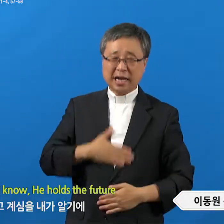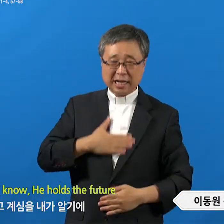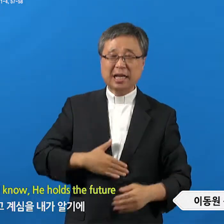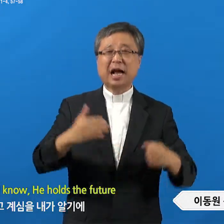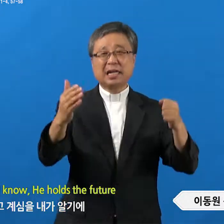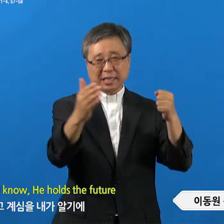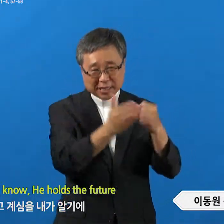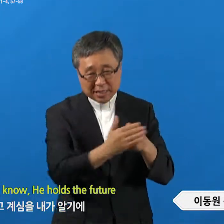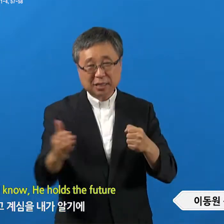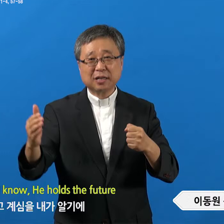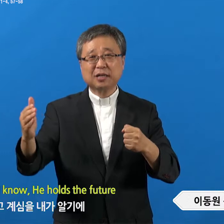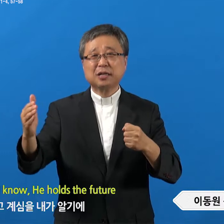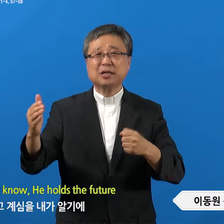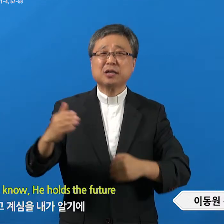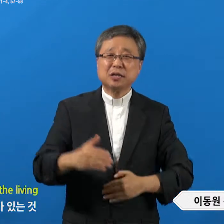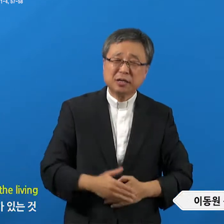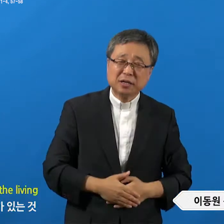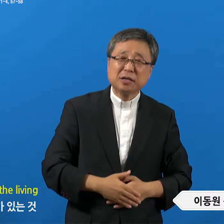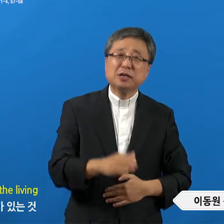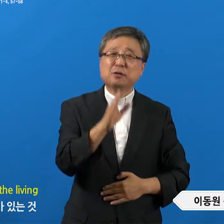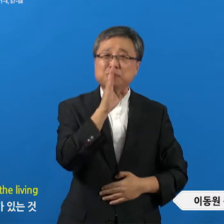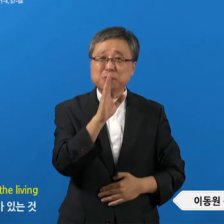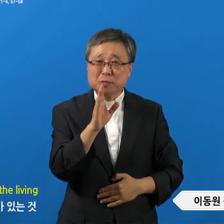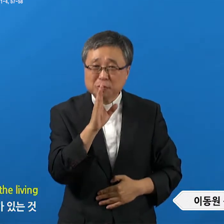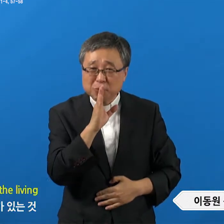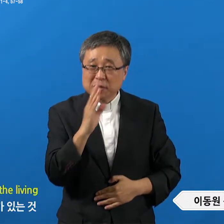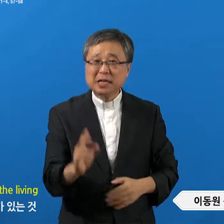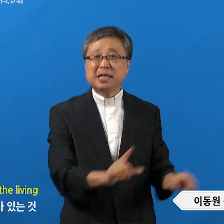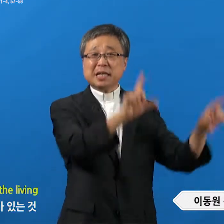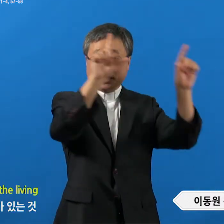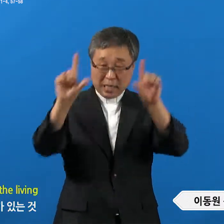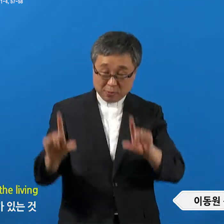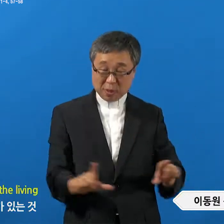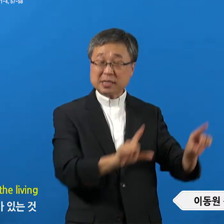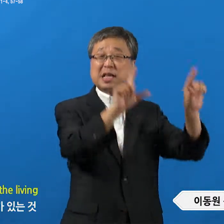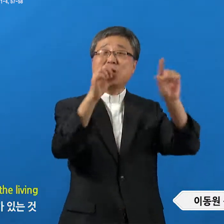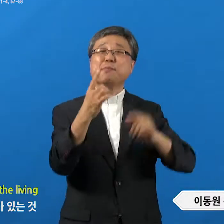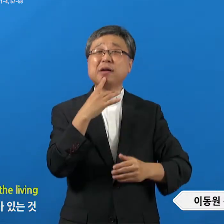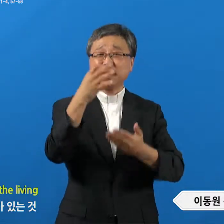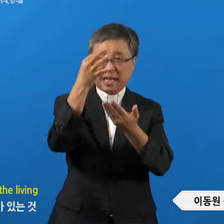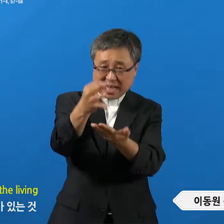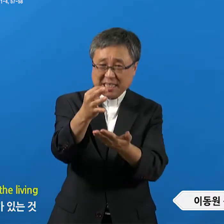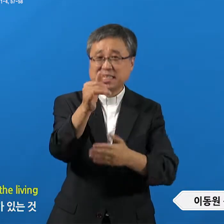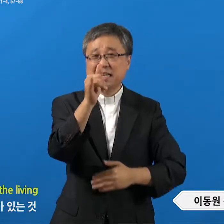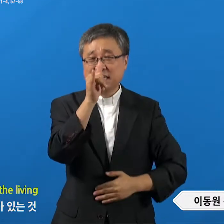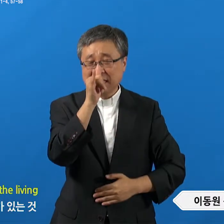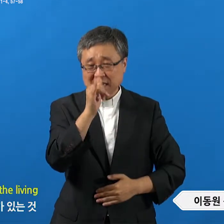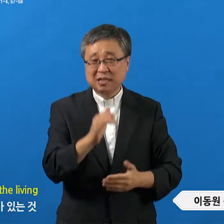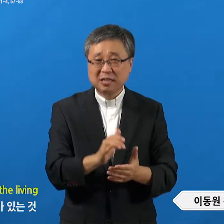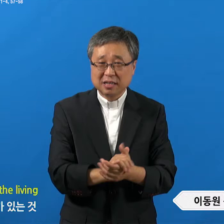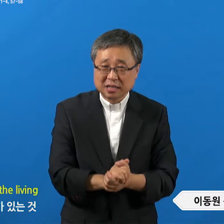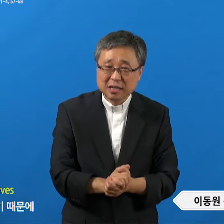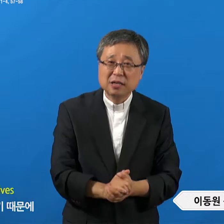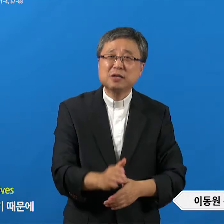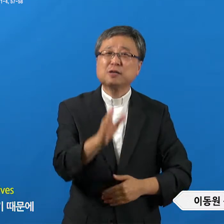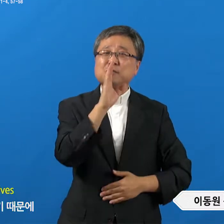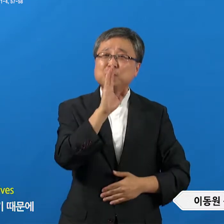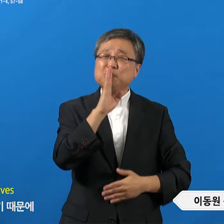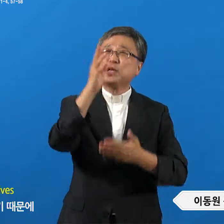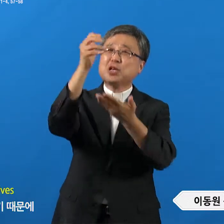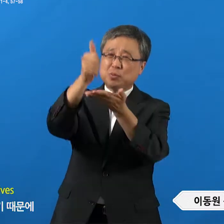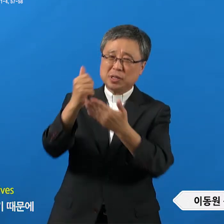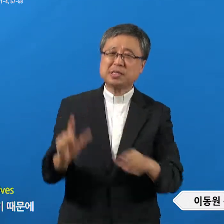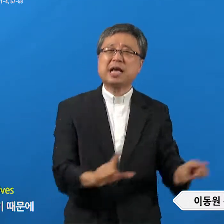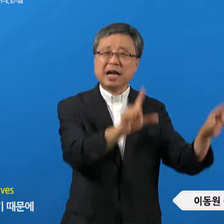알기에 And life is worth the living, 삶은 살만한 가치가 있는 것 Just because he lives,